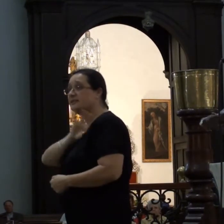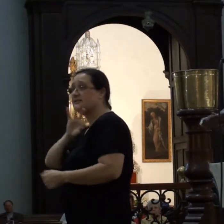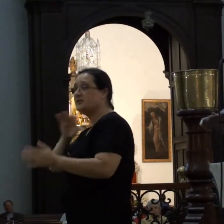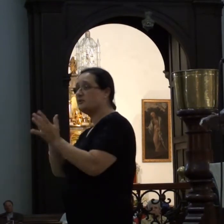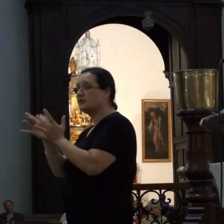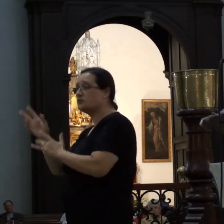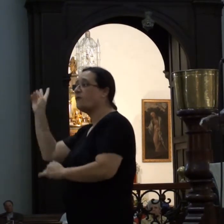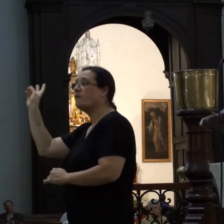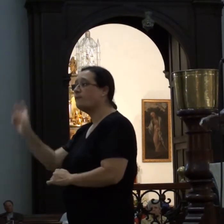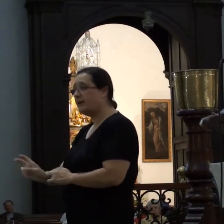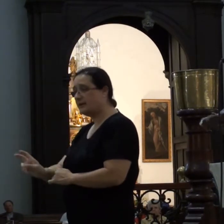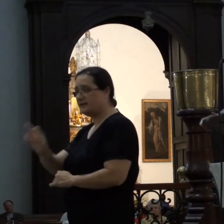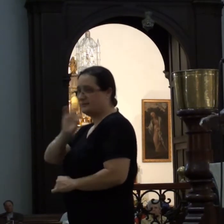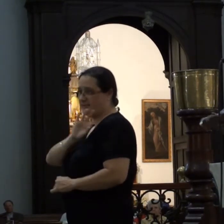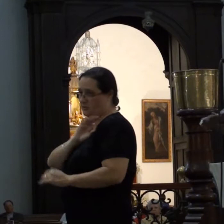ven